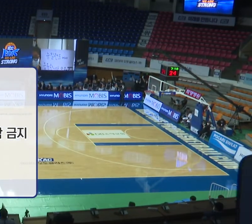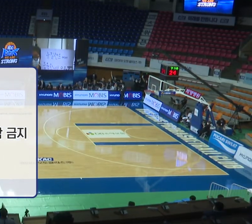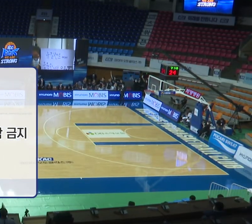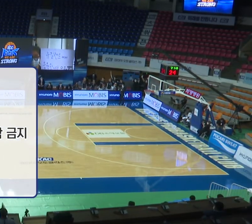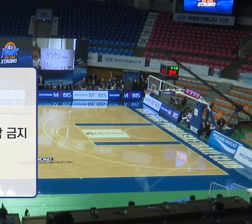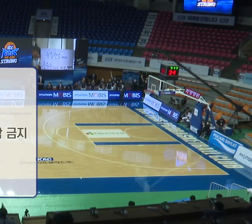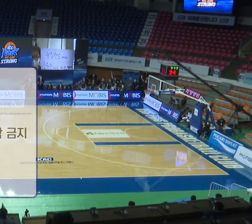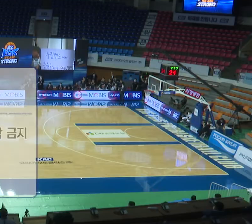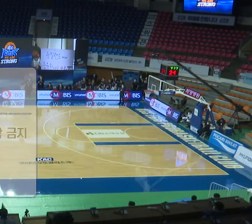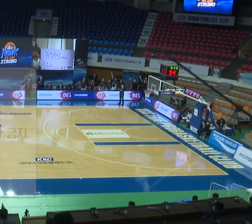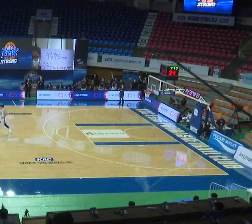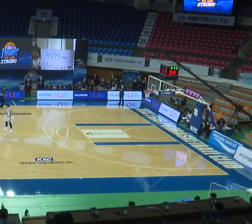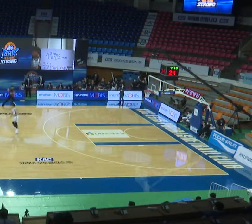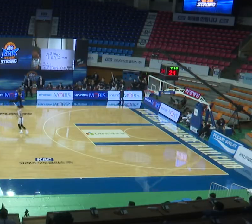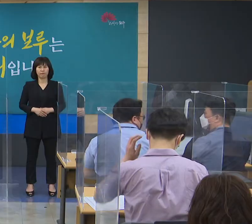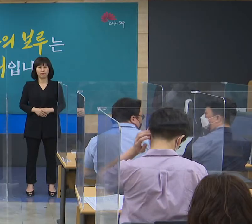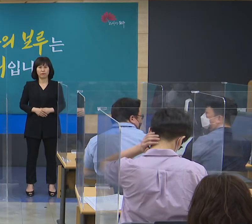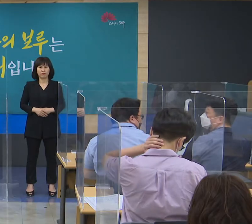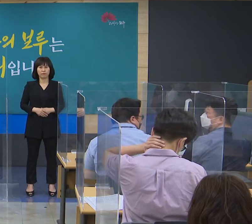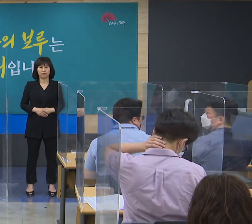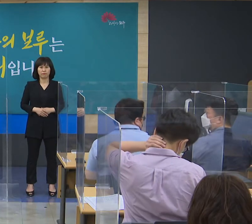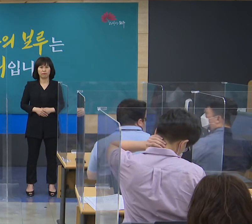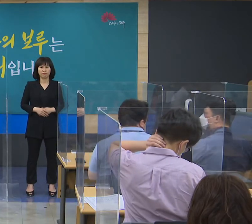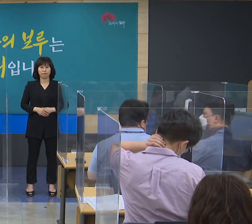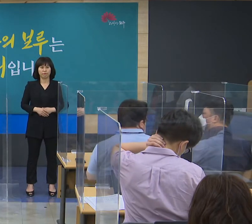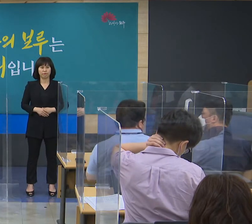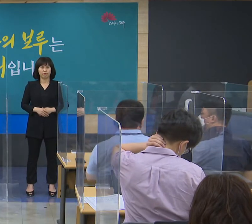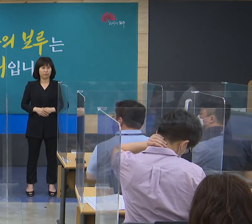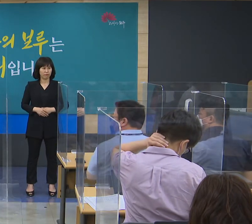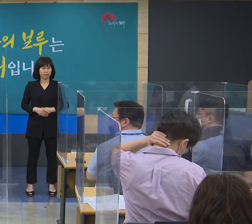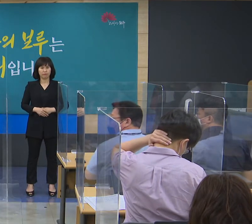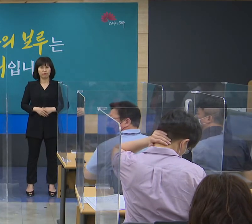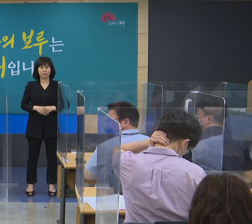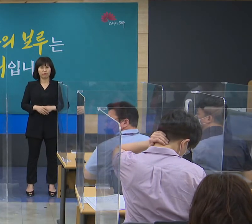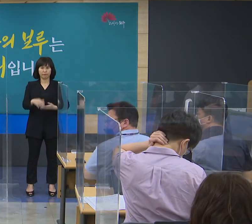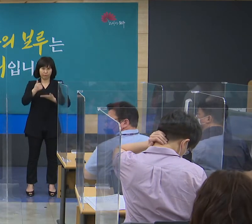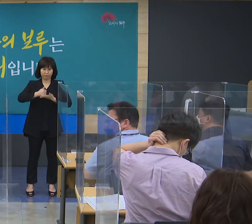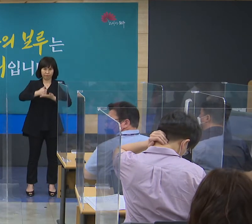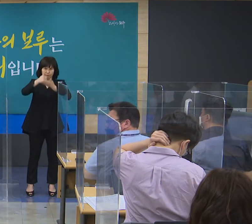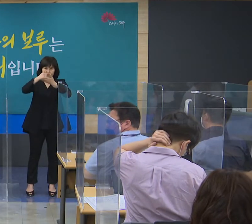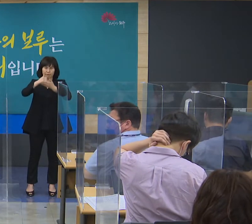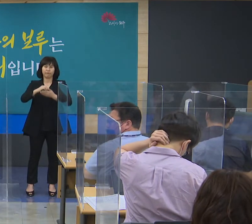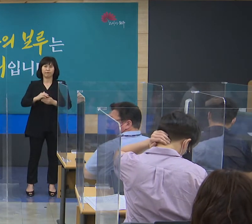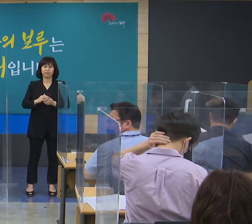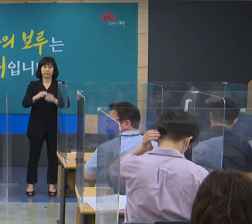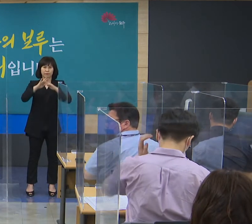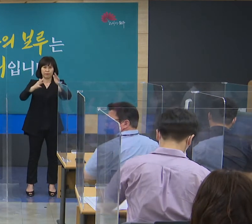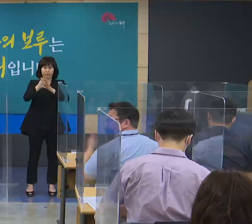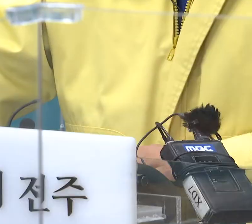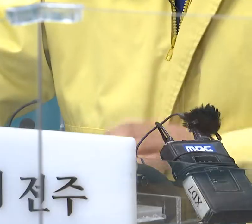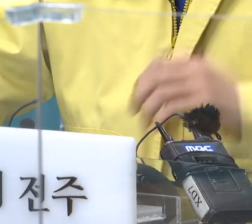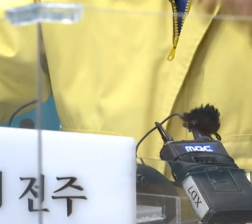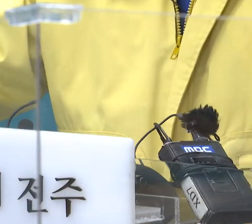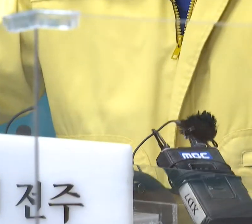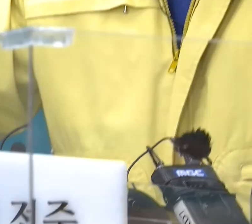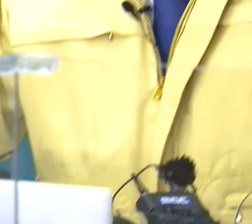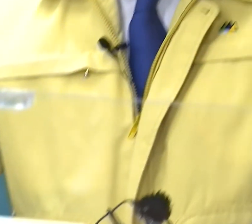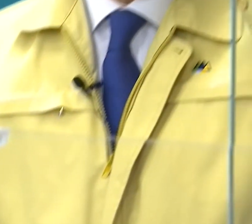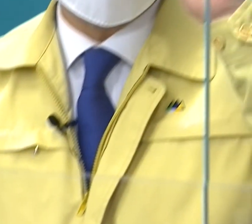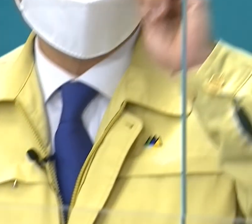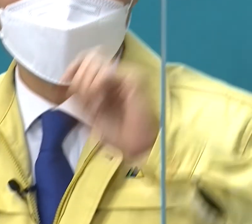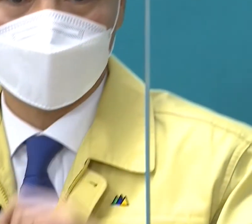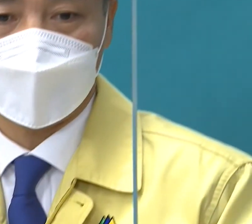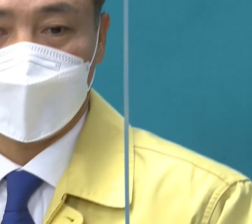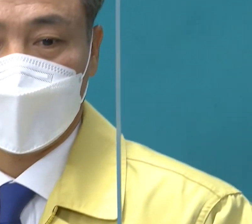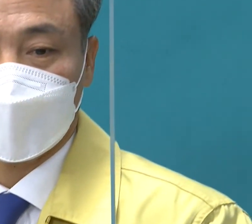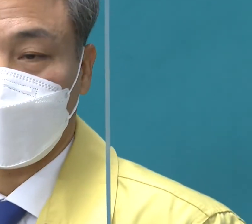무관중 경기가 원칙입니다. 시는 강화된 거리두기 시행에 따라 6개 반, 94개조,